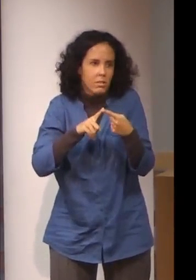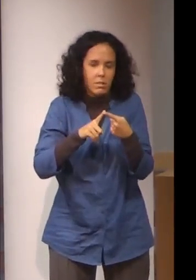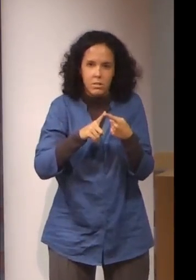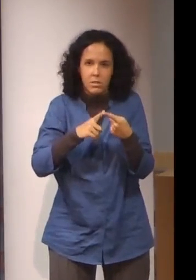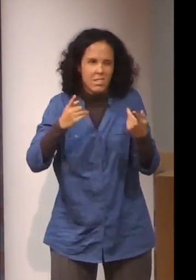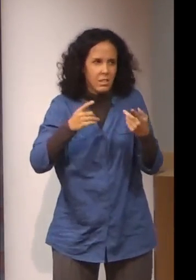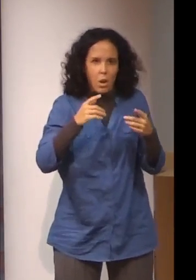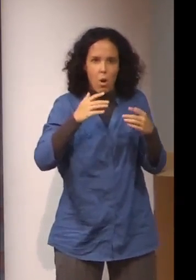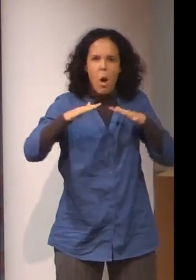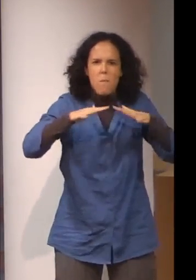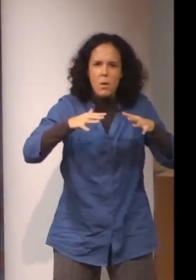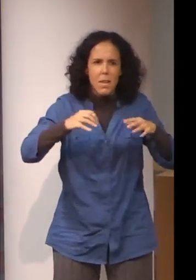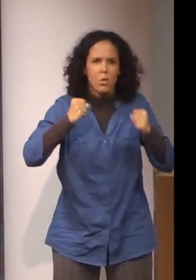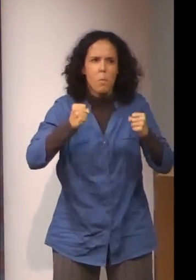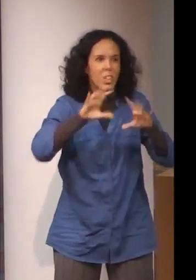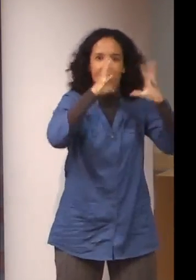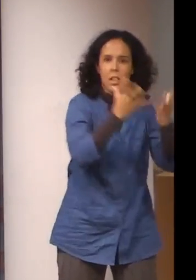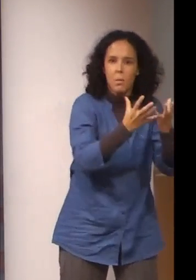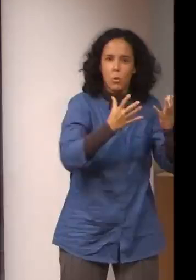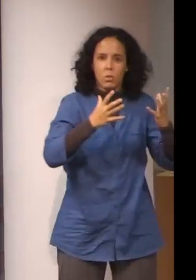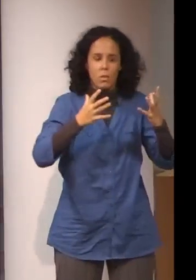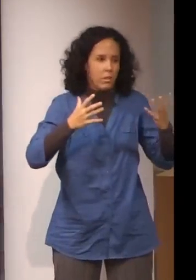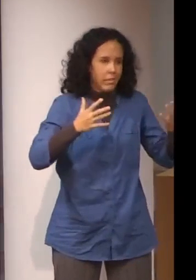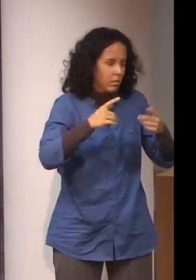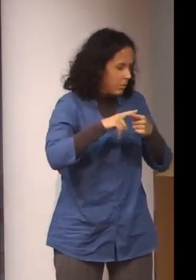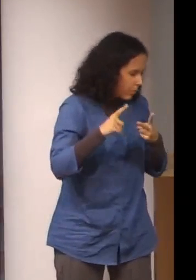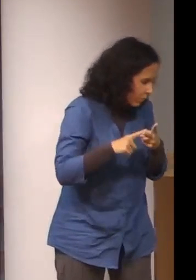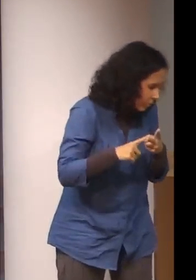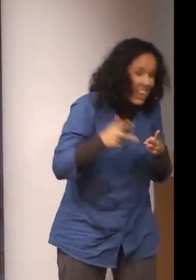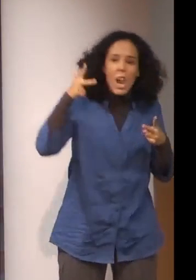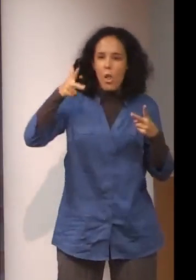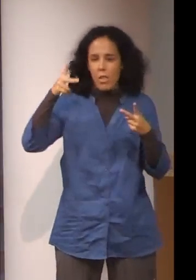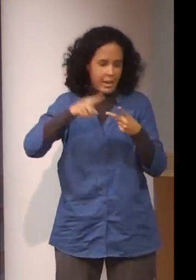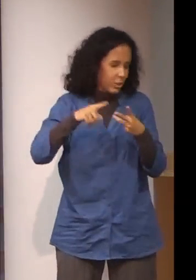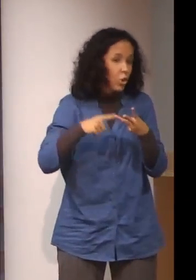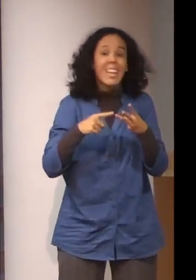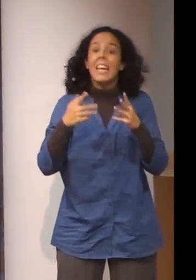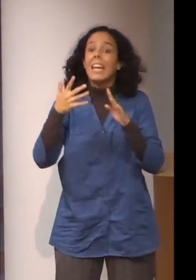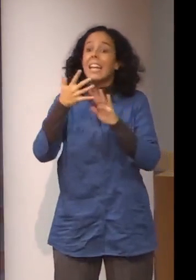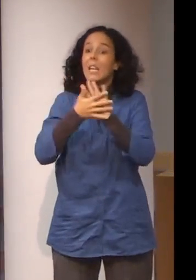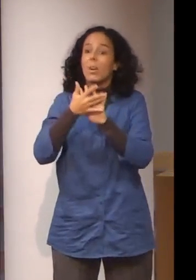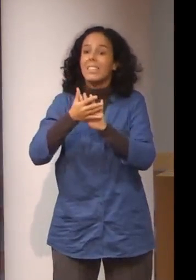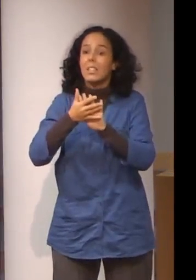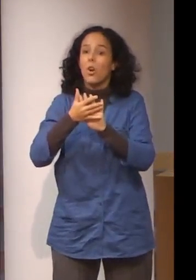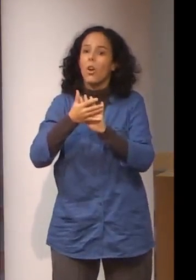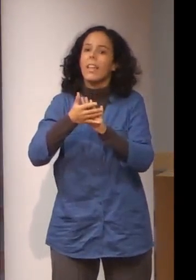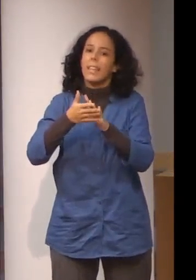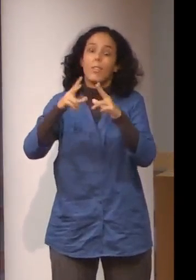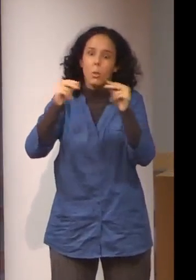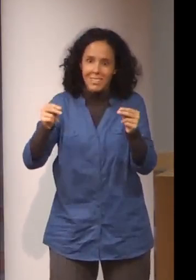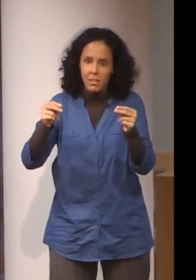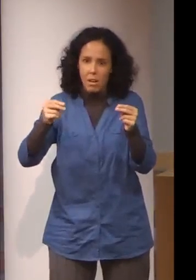carrera estudien historia de la comunidad sorda, movimiento asociativo, derechos,